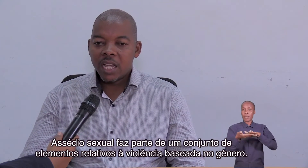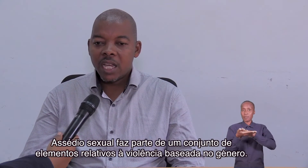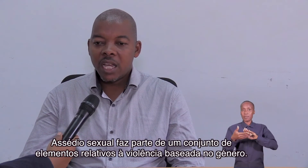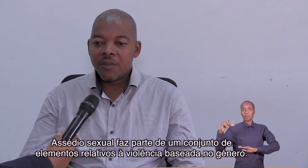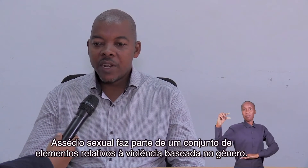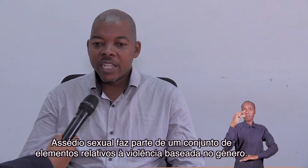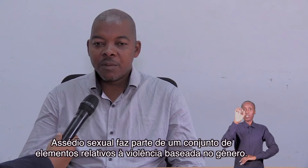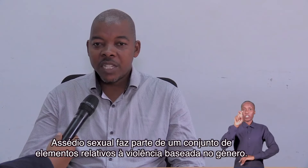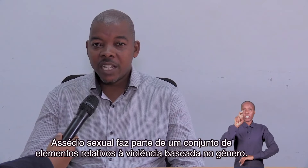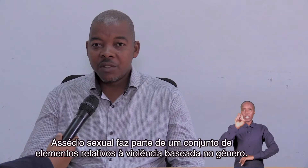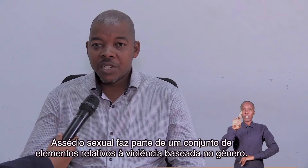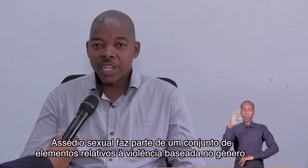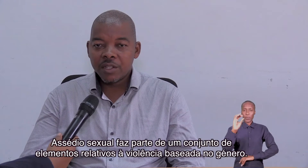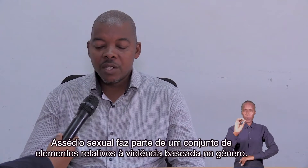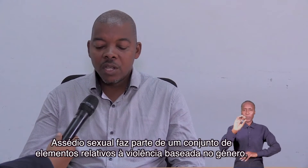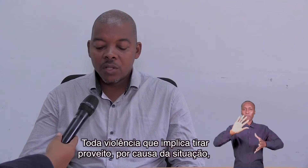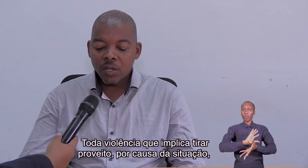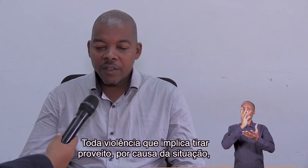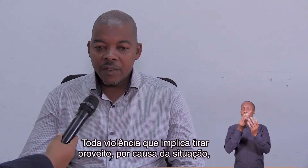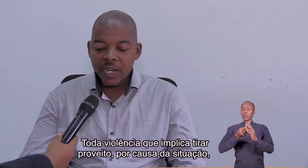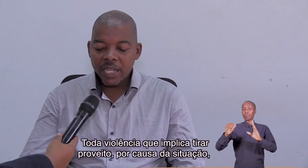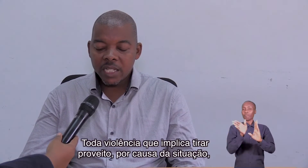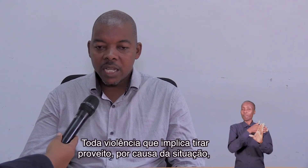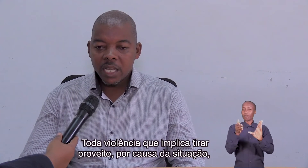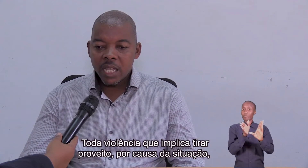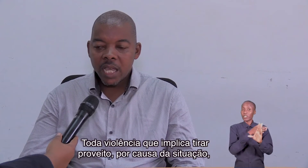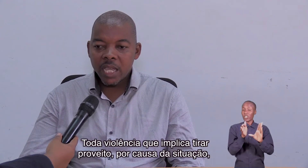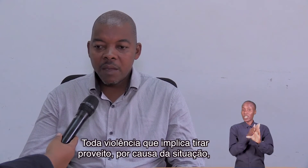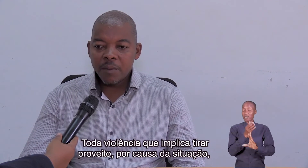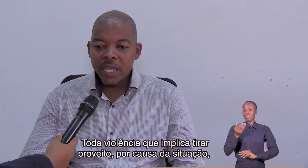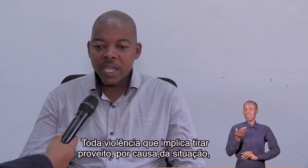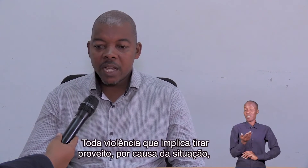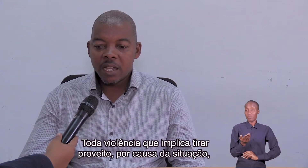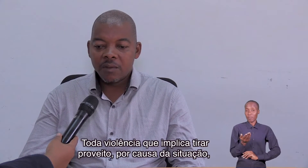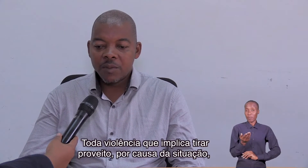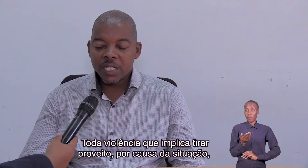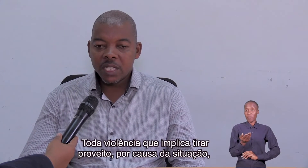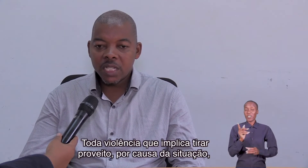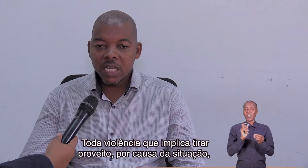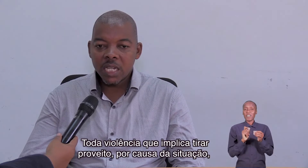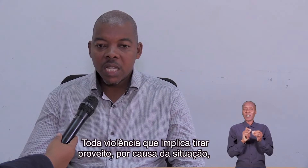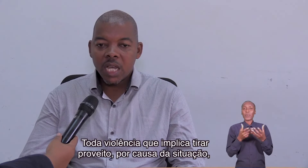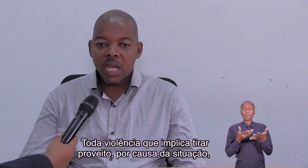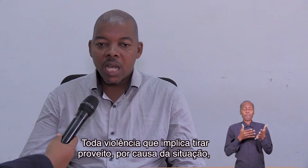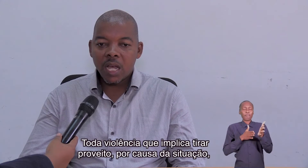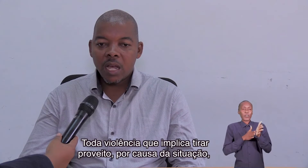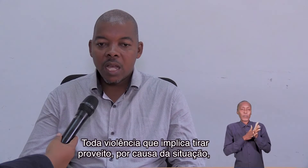a violência baseada no gênero. Toda violência que implica, vamos assim dizer,